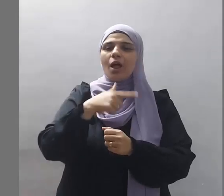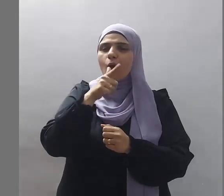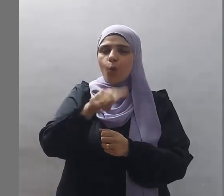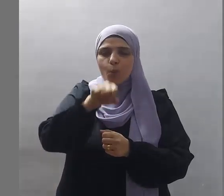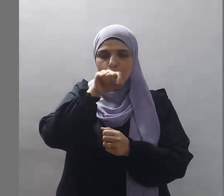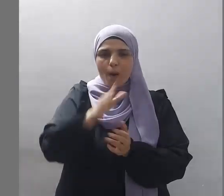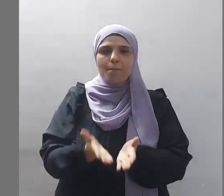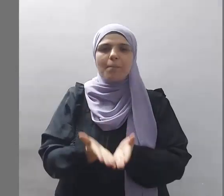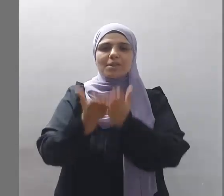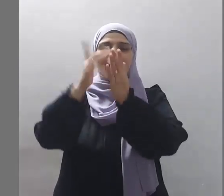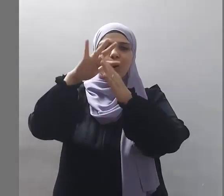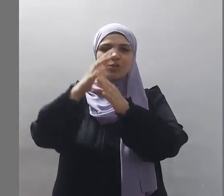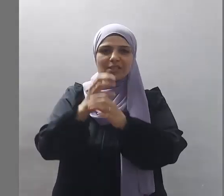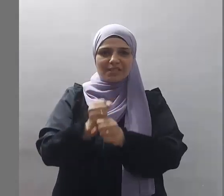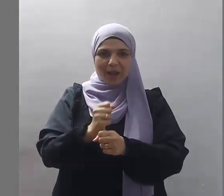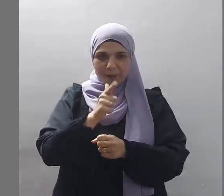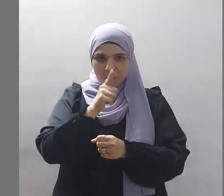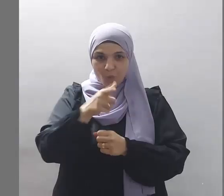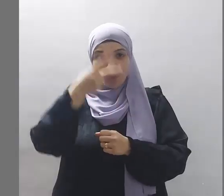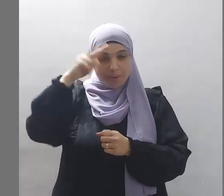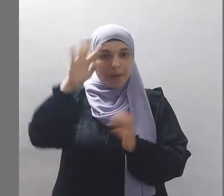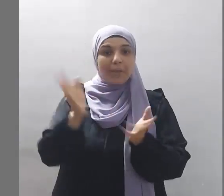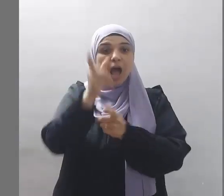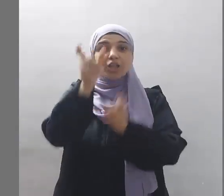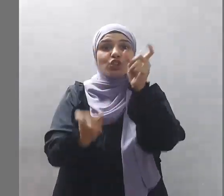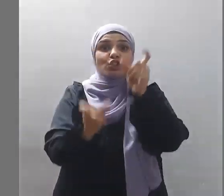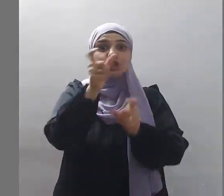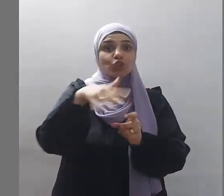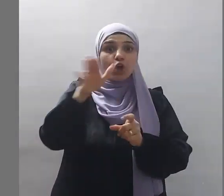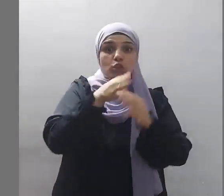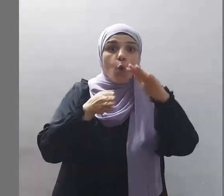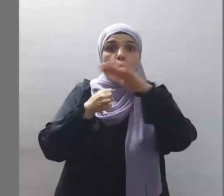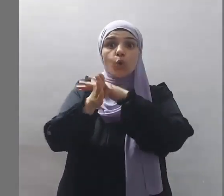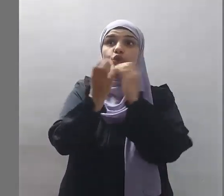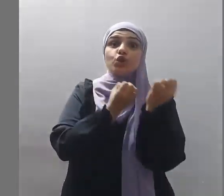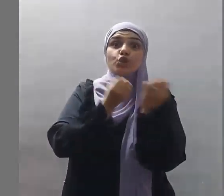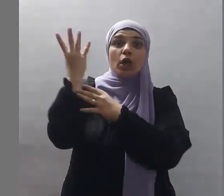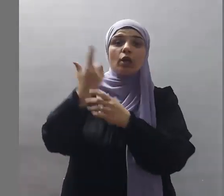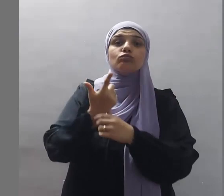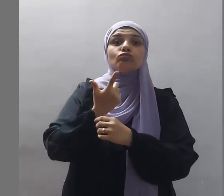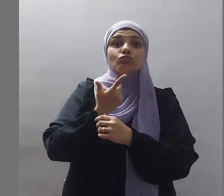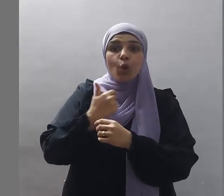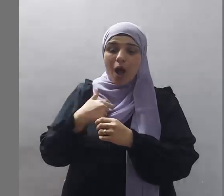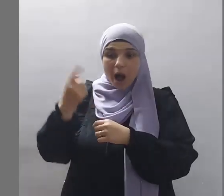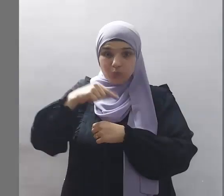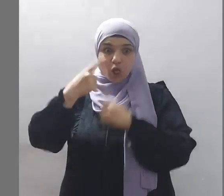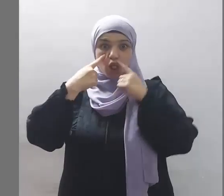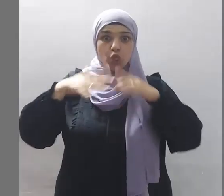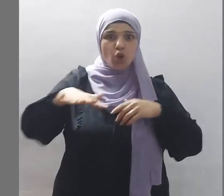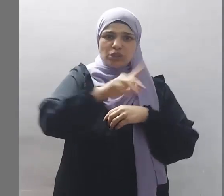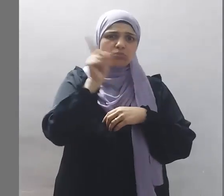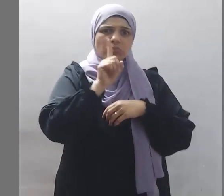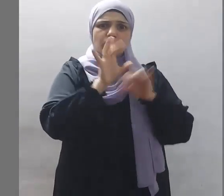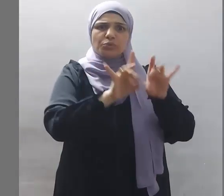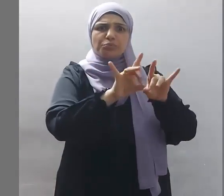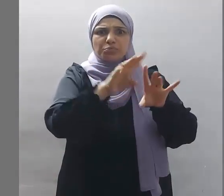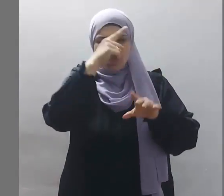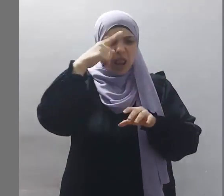وسلامه عليه: ما من أحد يدخل الجنة يحب أن يرجع إلى الدنيا وأن له ما على الأرض من